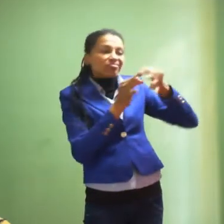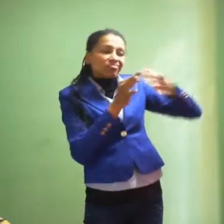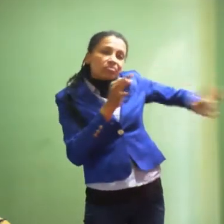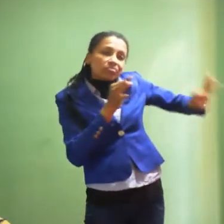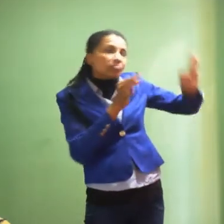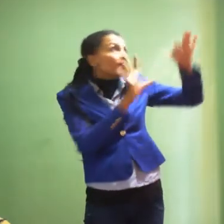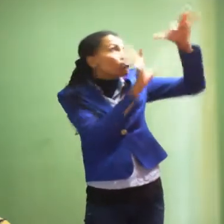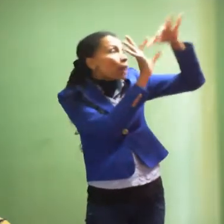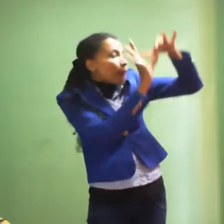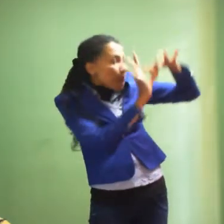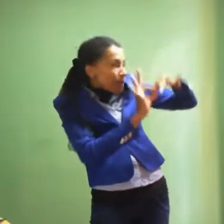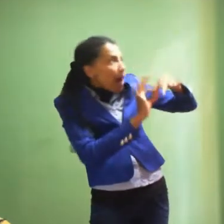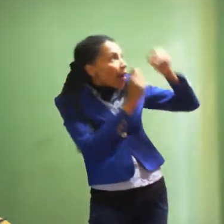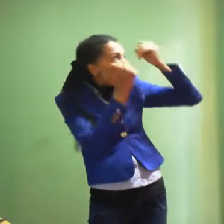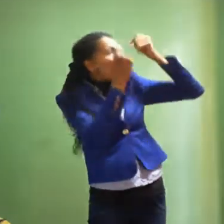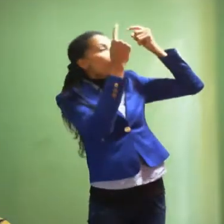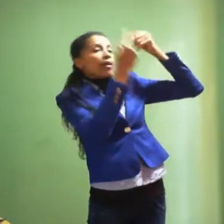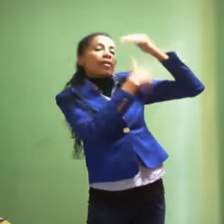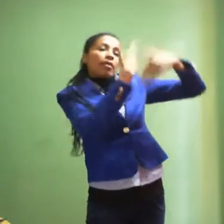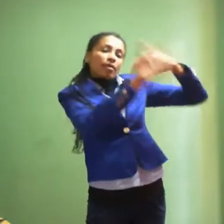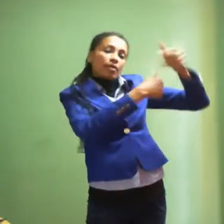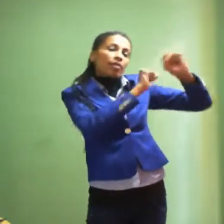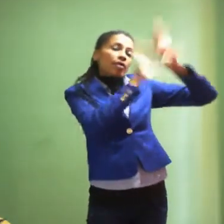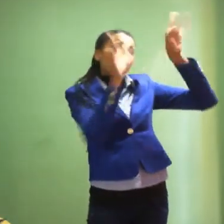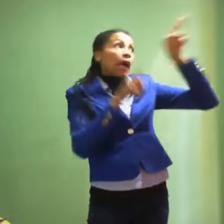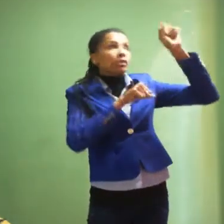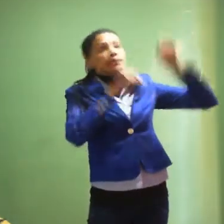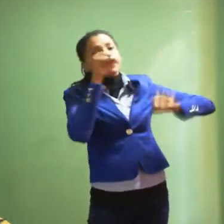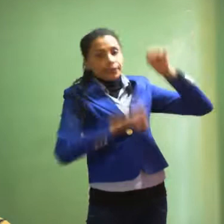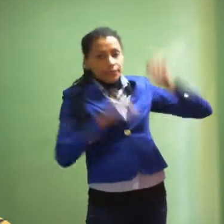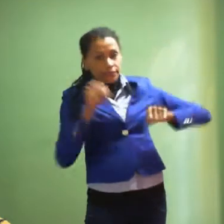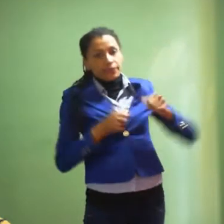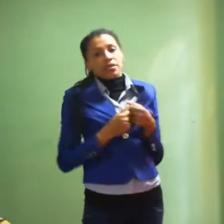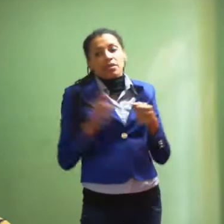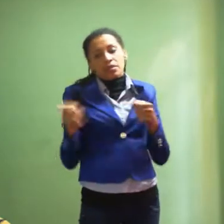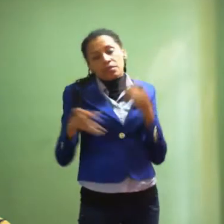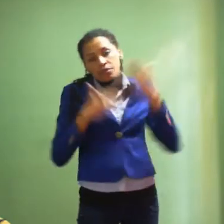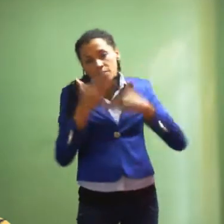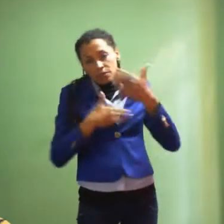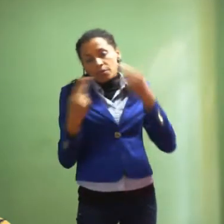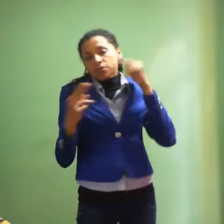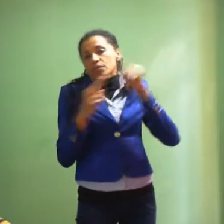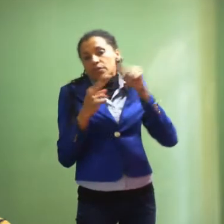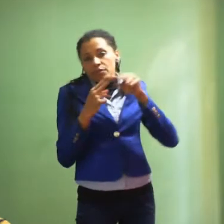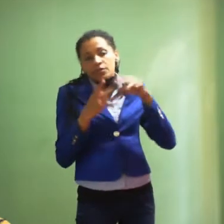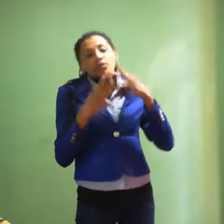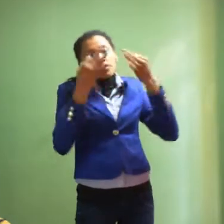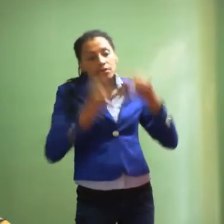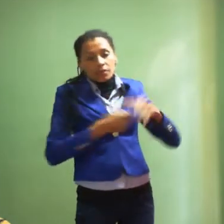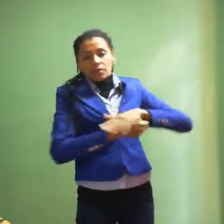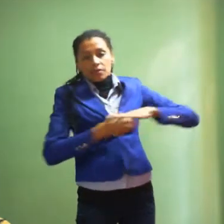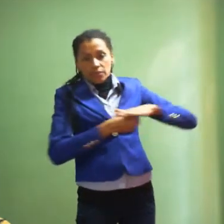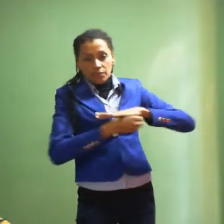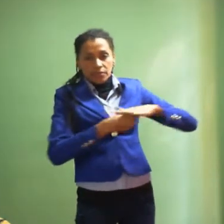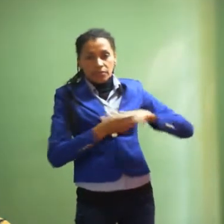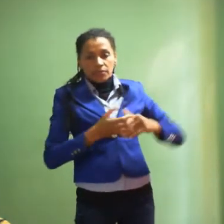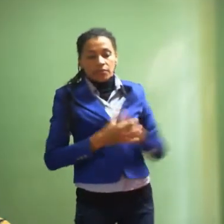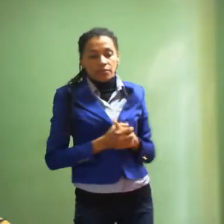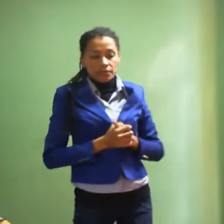gramaticales que puedan encontrar en otros textos. Entonces, esa es la posibilidad que nos brinda los proyectos pedagógicos en ese